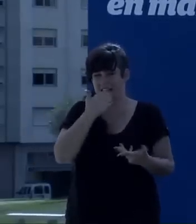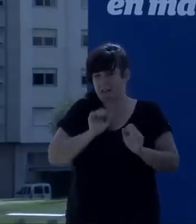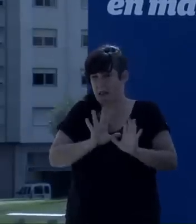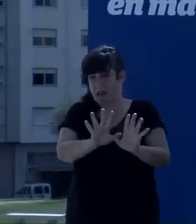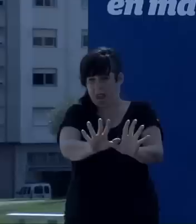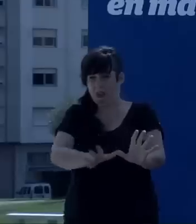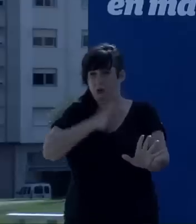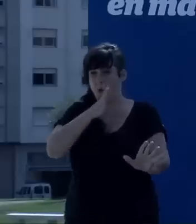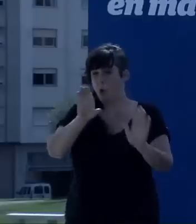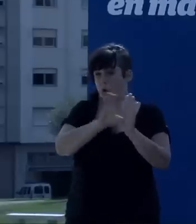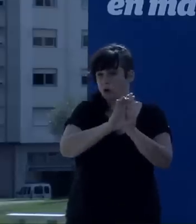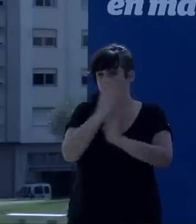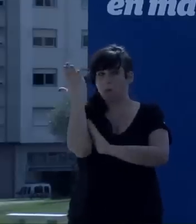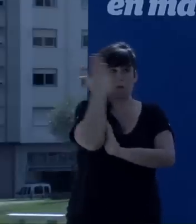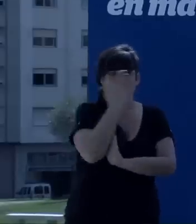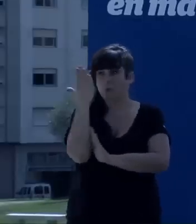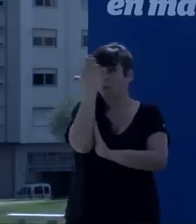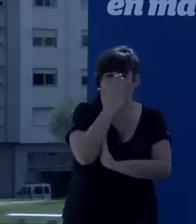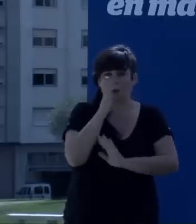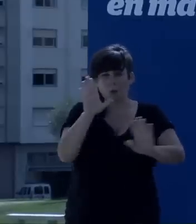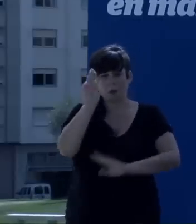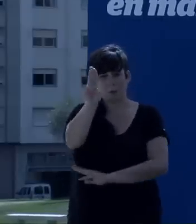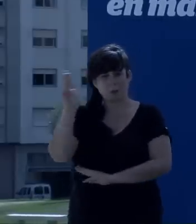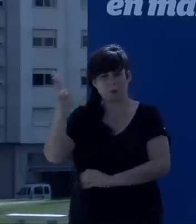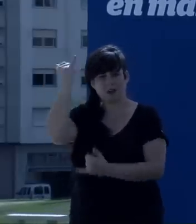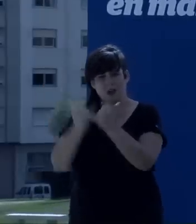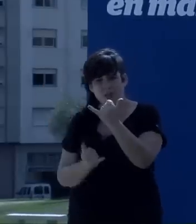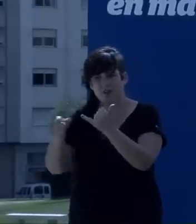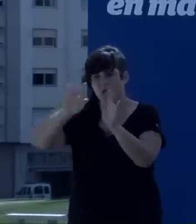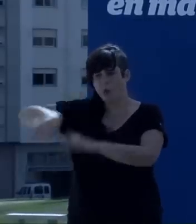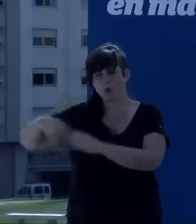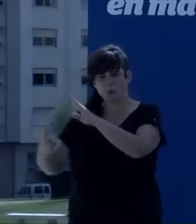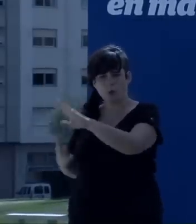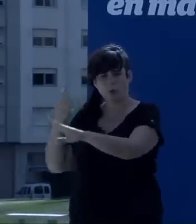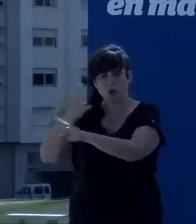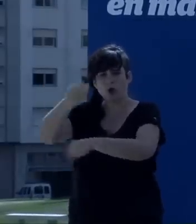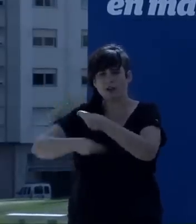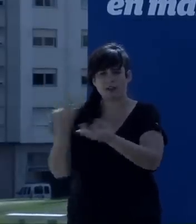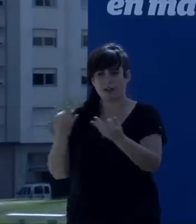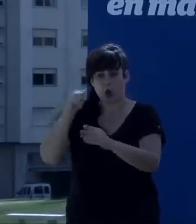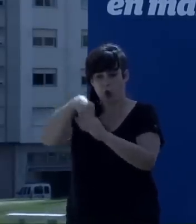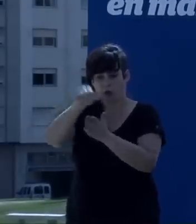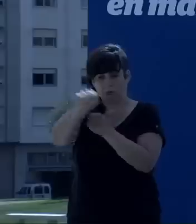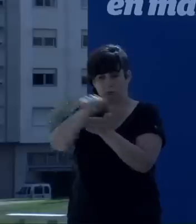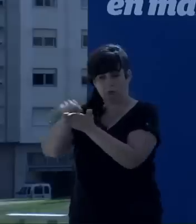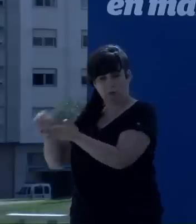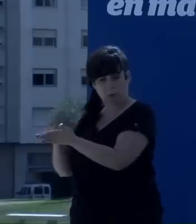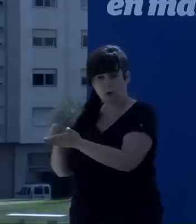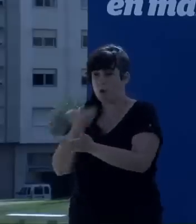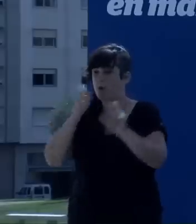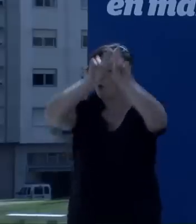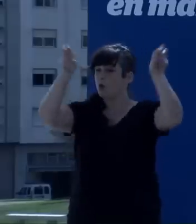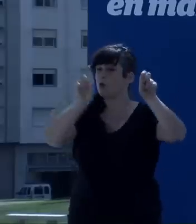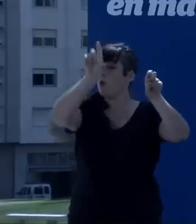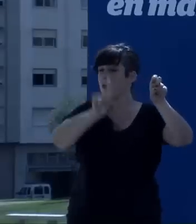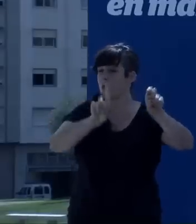pasan sempre por os fuciños, pero que o Partido Popular na última legislatura validou de contido, especialmente no título primeiro, que é o que trata